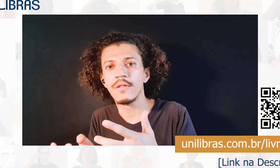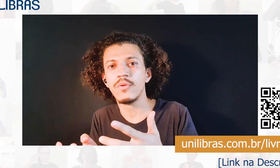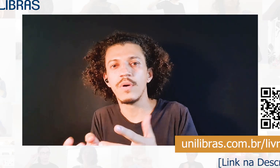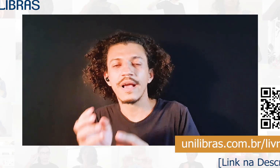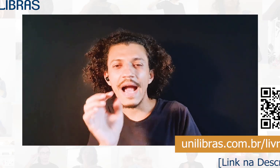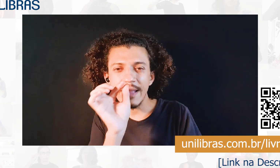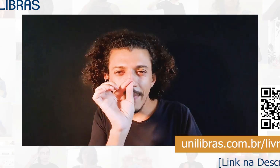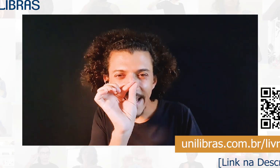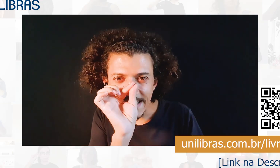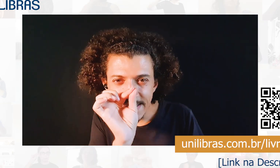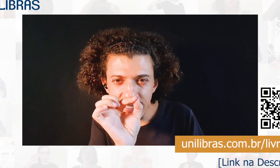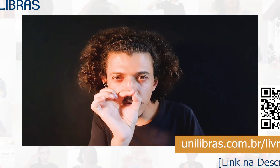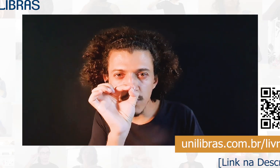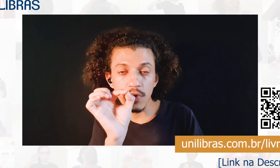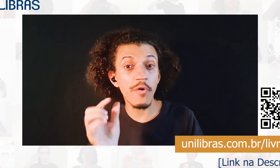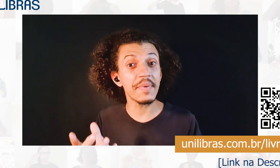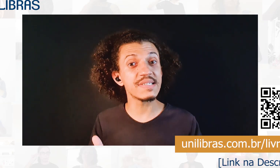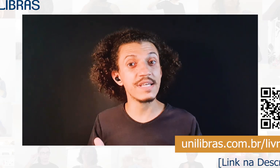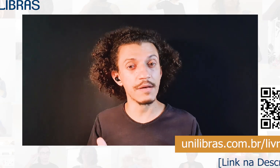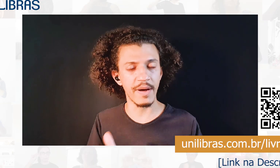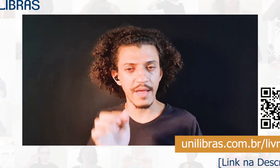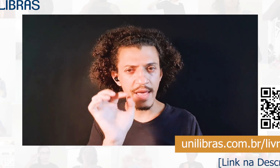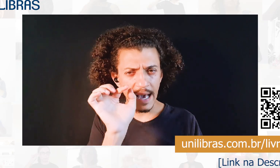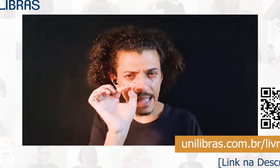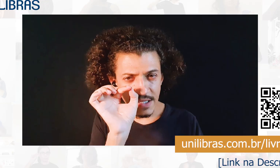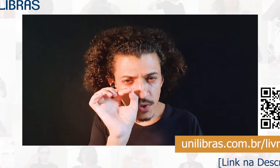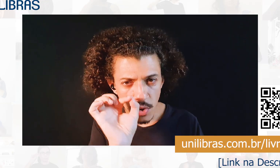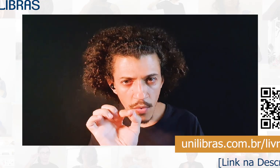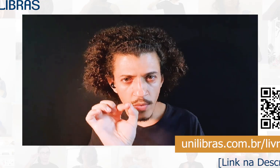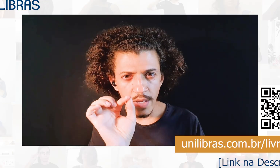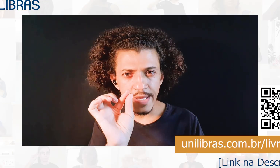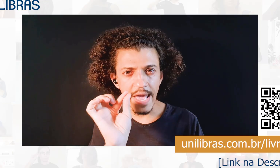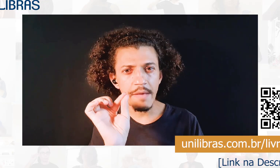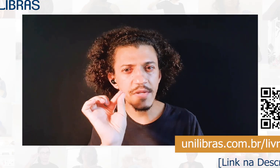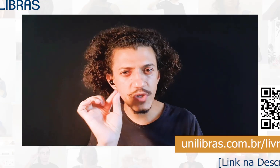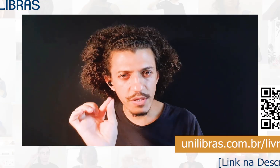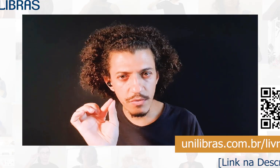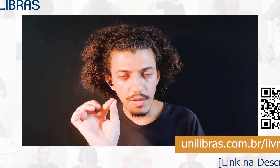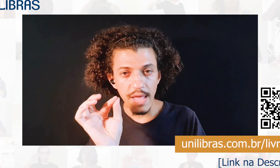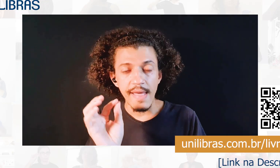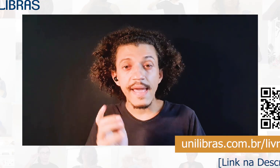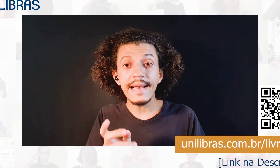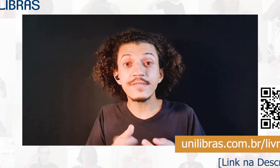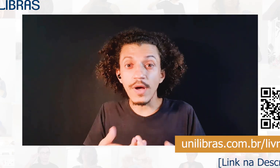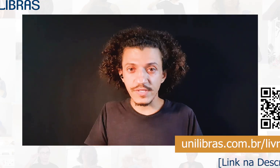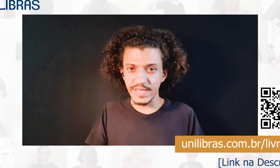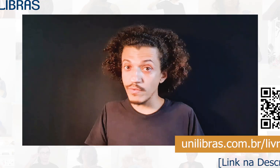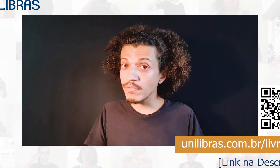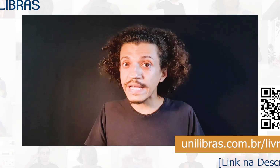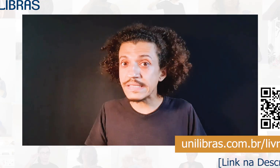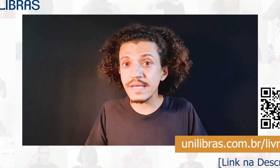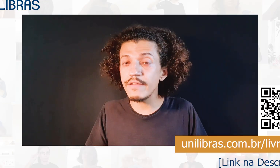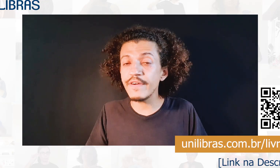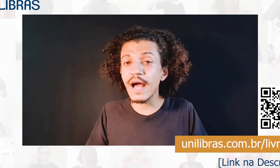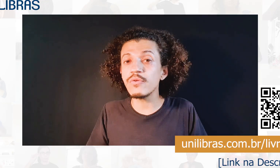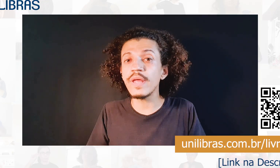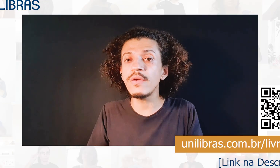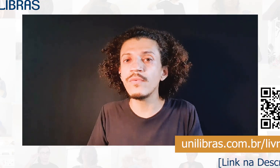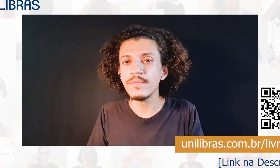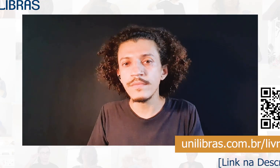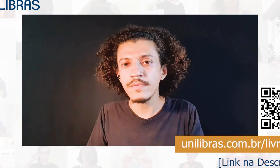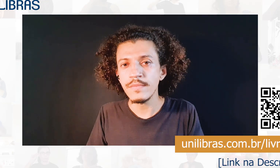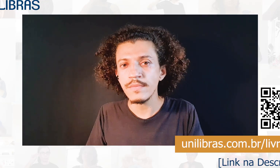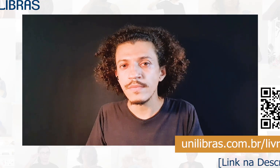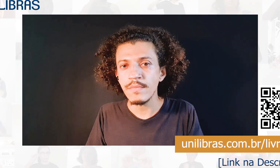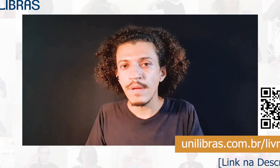ra, do. Cada pedacinho do som não é uma sílaba. Cada som que é emitido, ele sozinho não tem significado